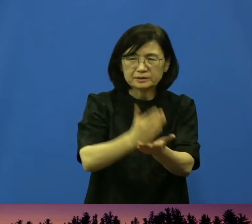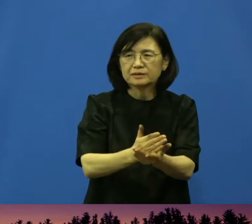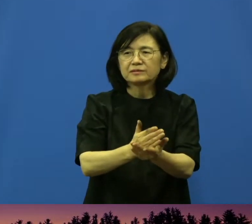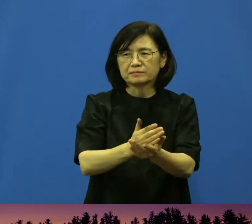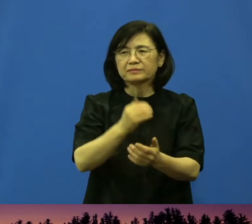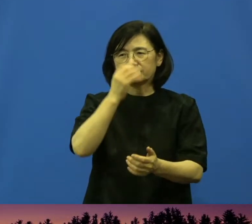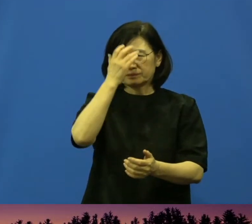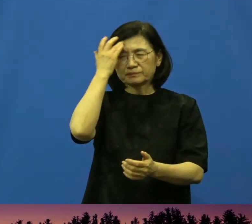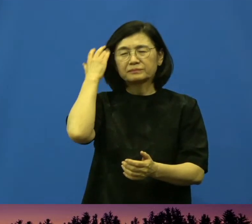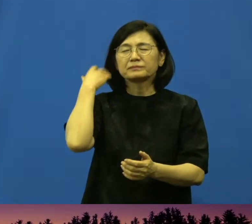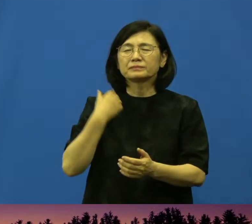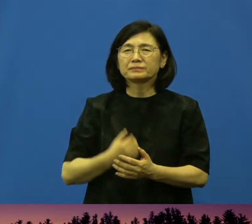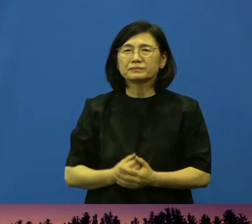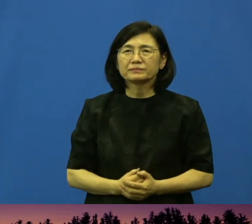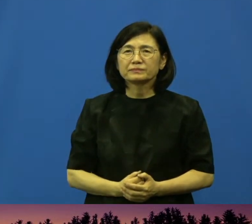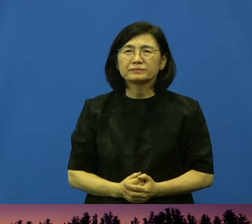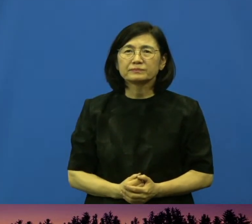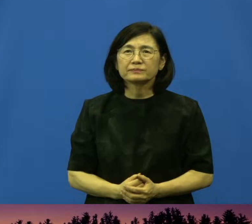아무것도 없어요.